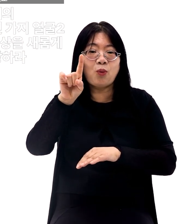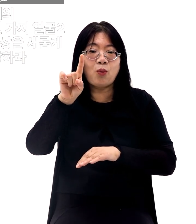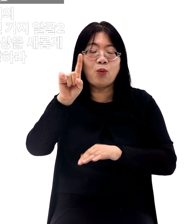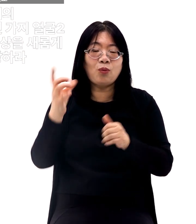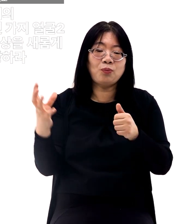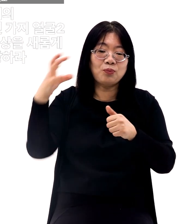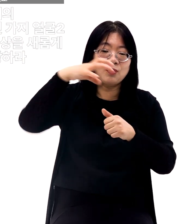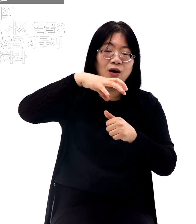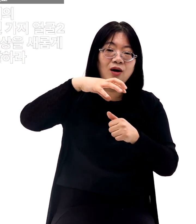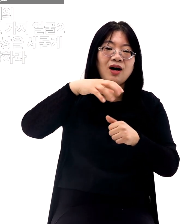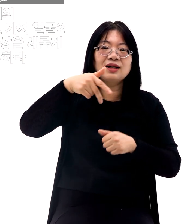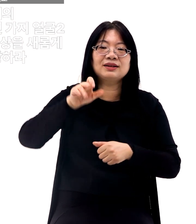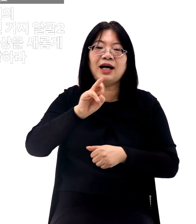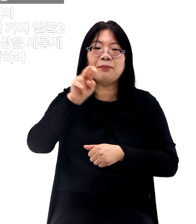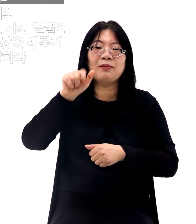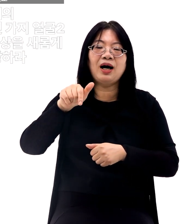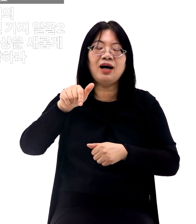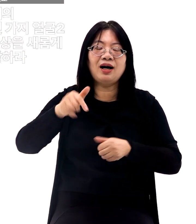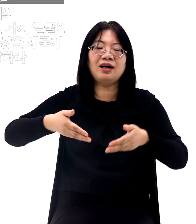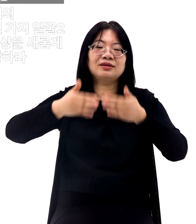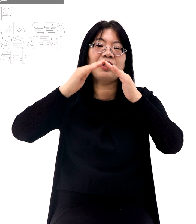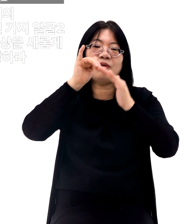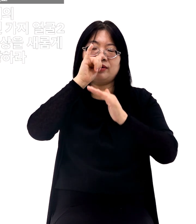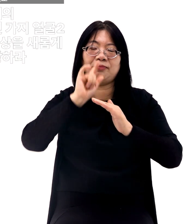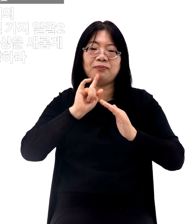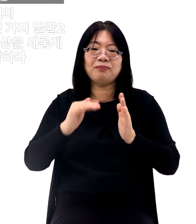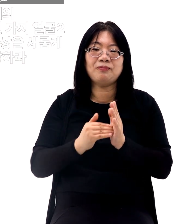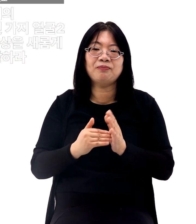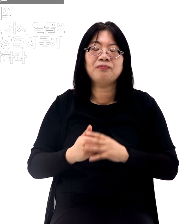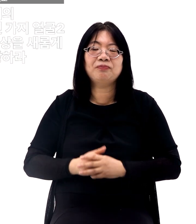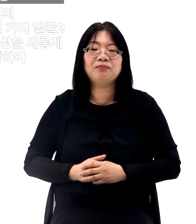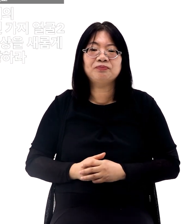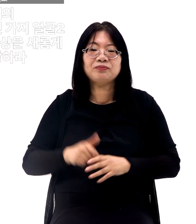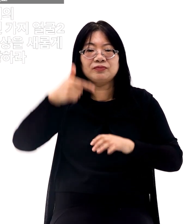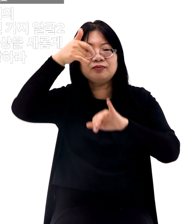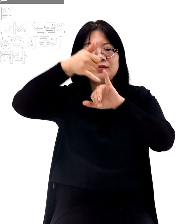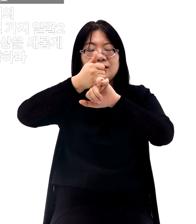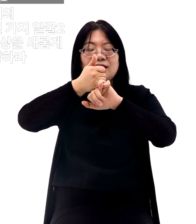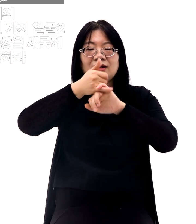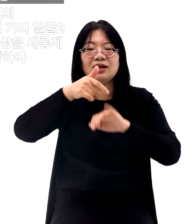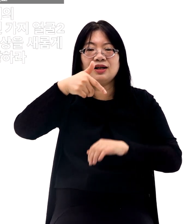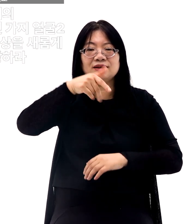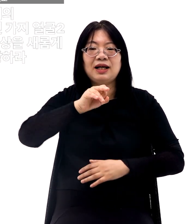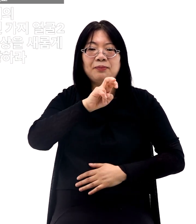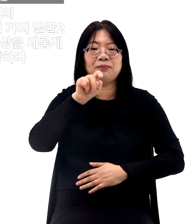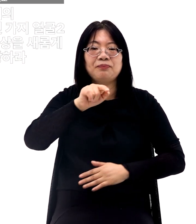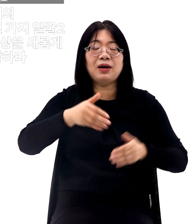있어요? 장막을 치니. 그러니까 구약의 그 장막은